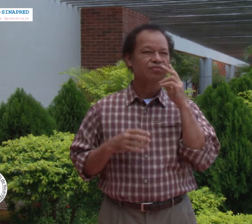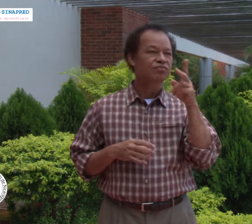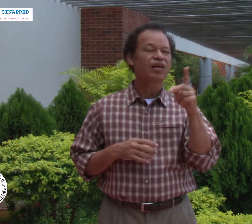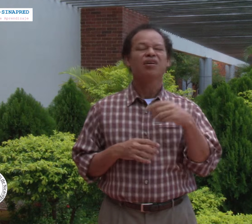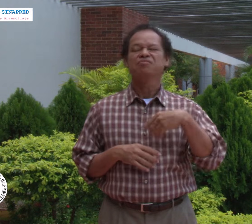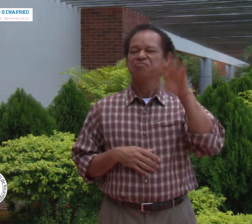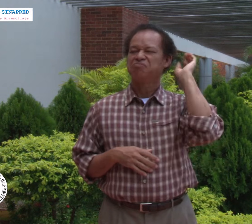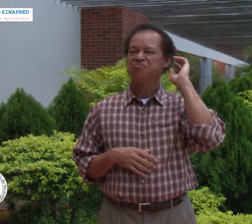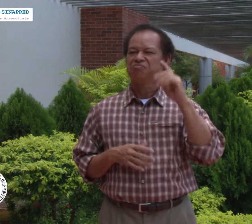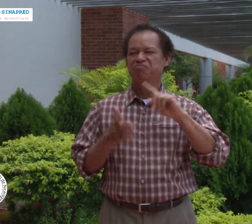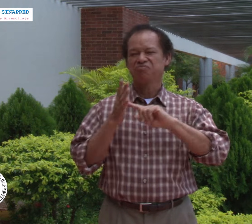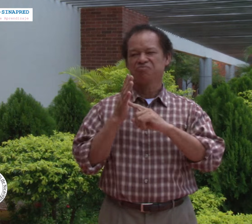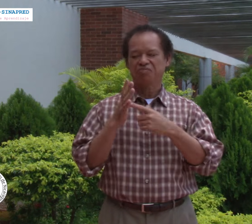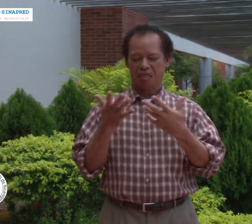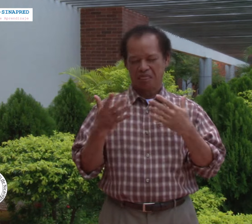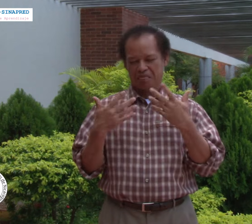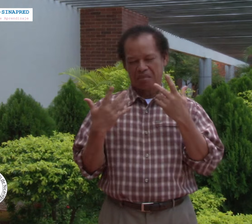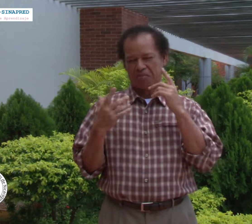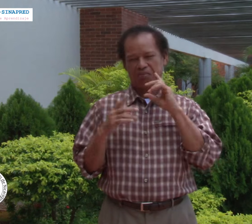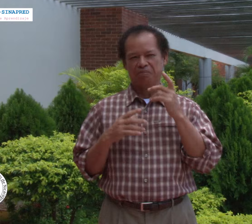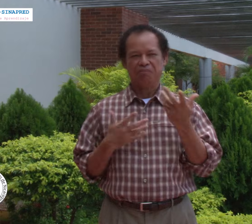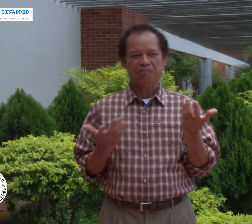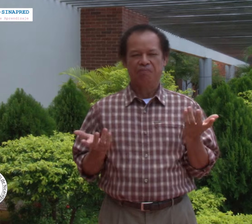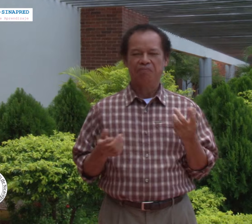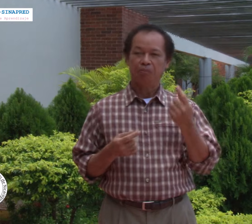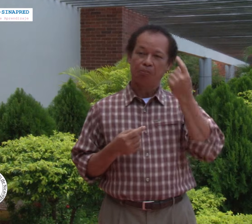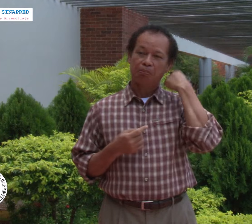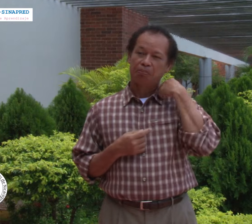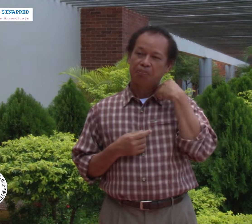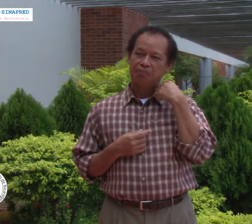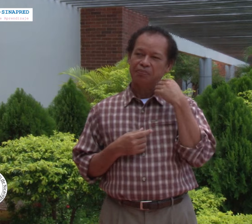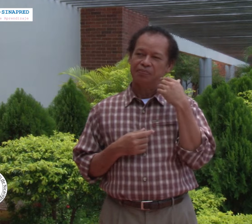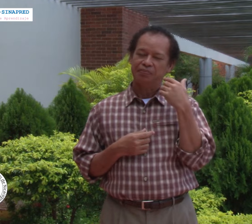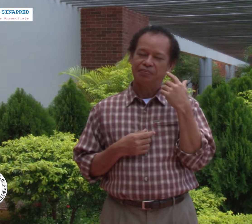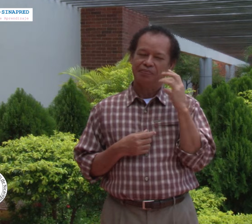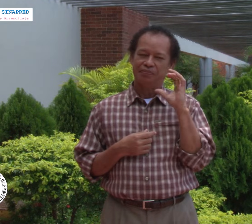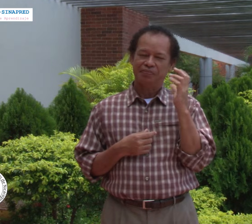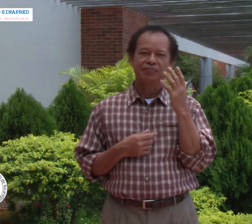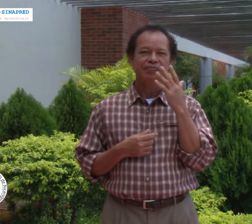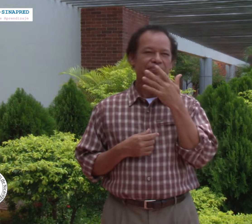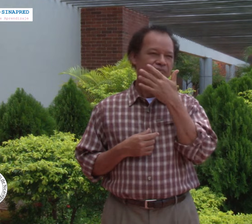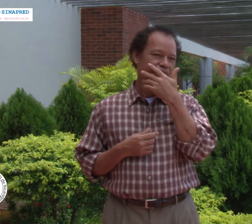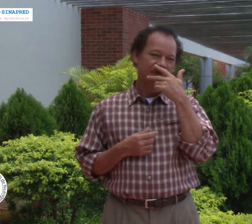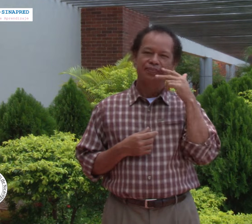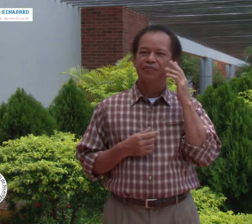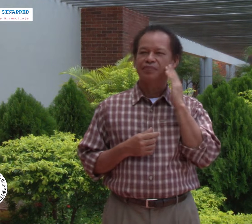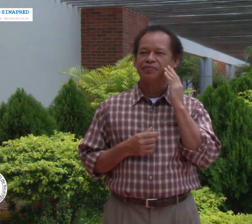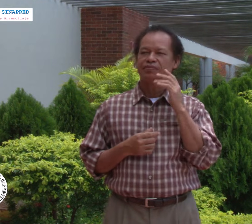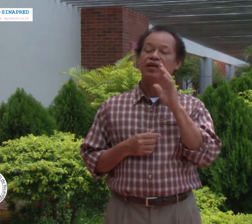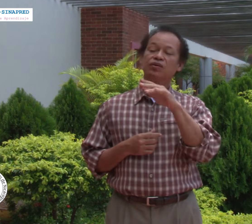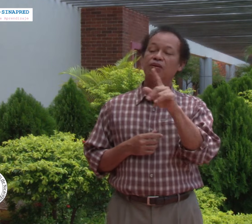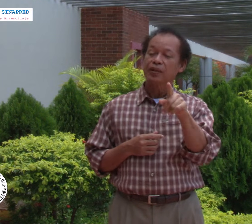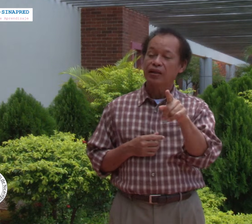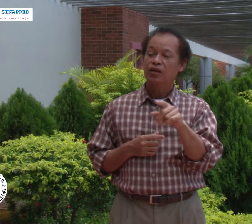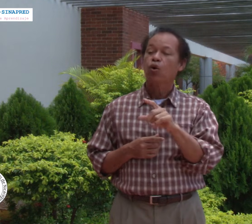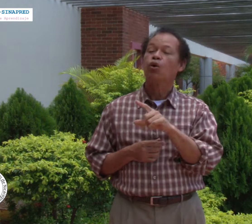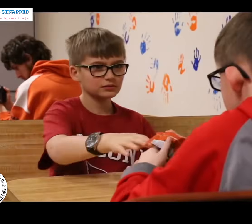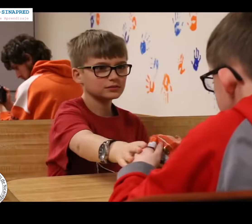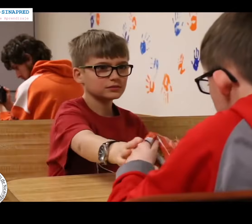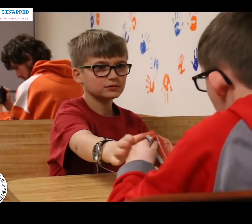para allá o hace esto o lo otro. Comúnmente nos comunicábamos con nuestros padres y hermanos solamente con gestos. Yo